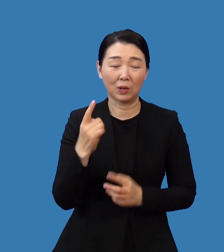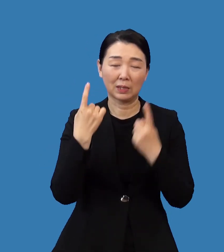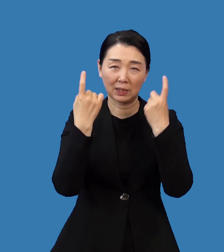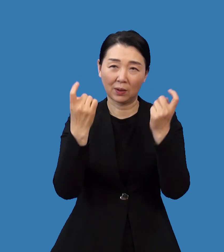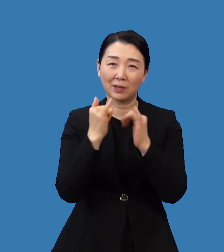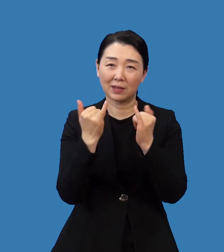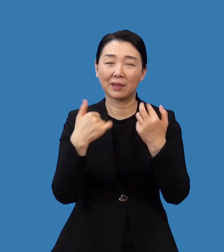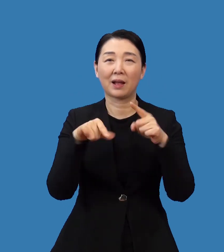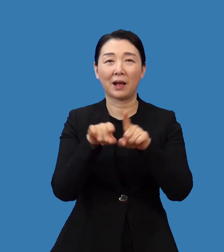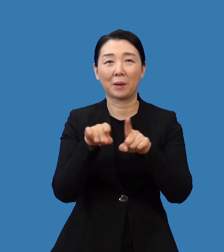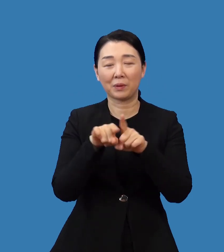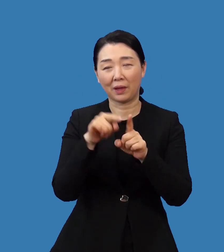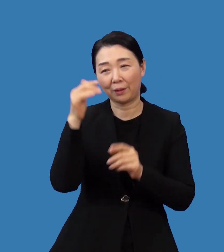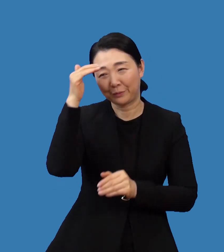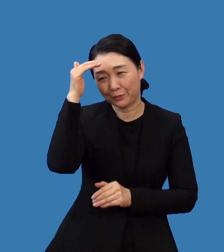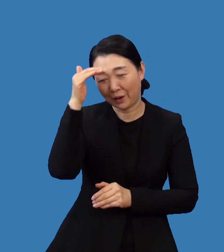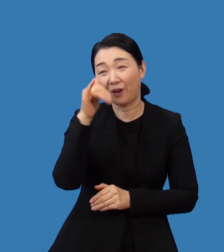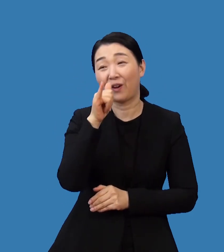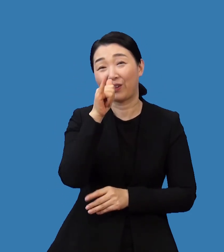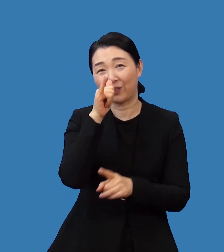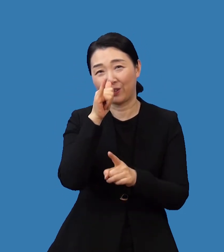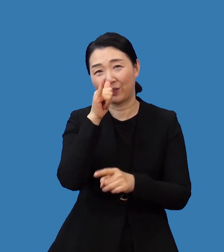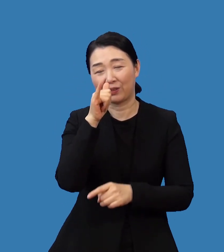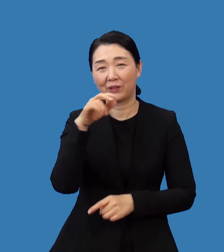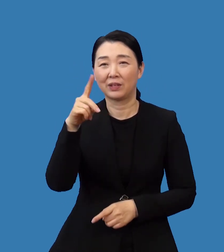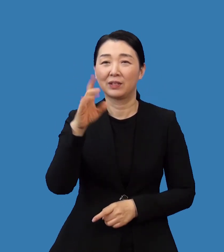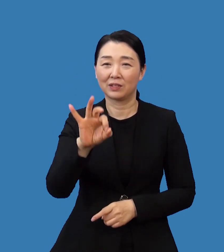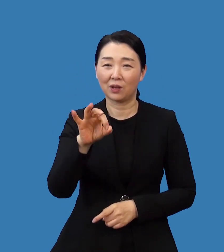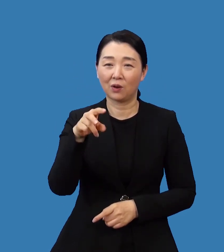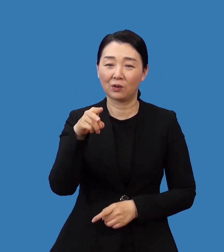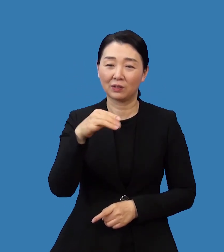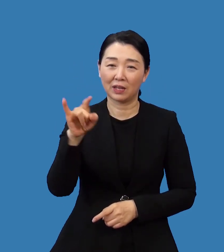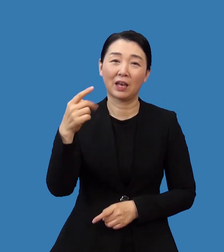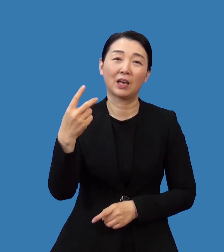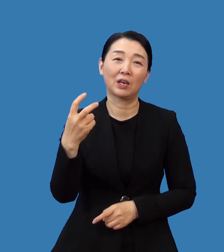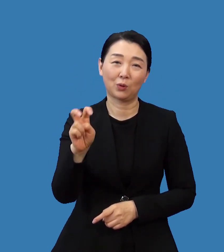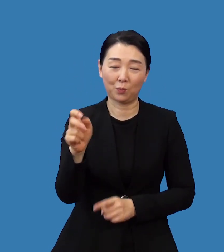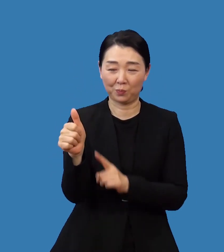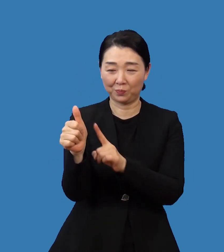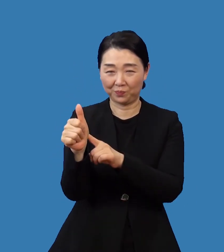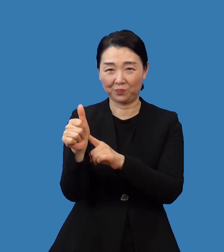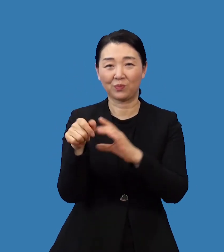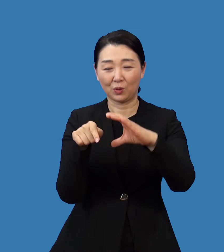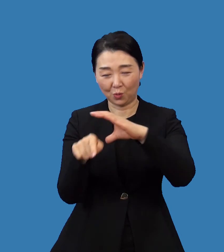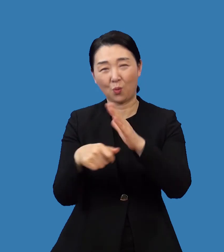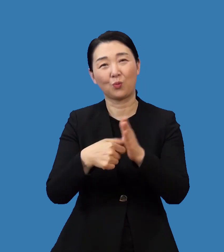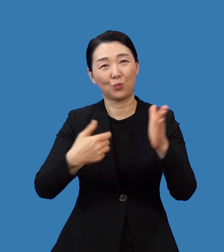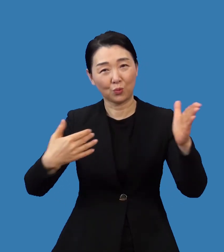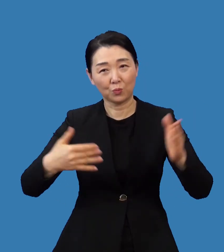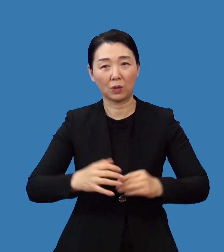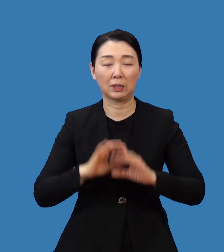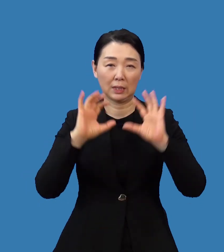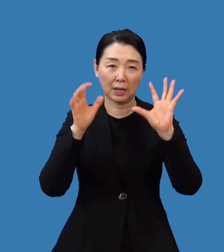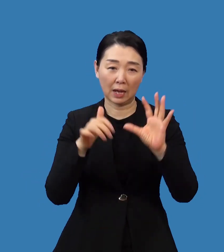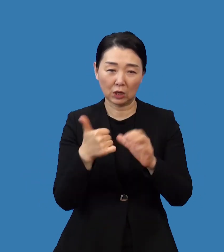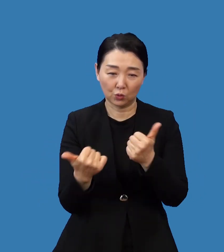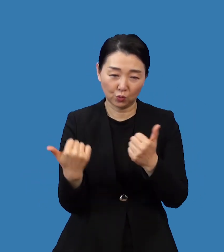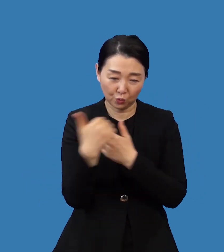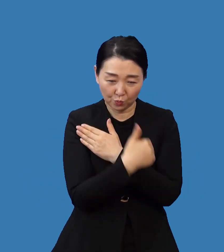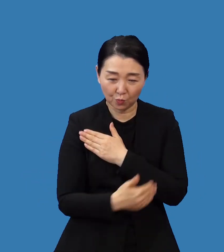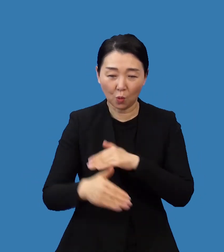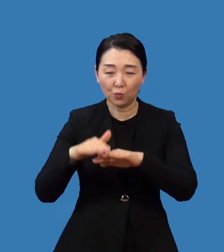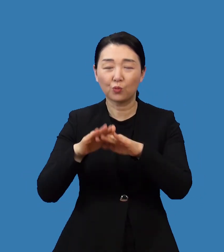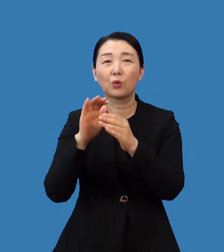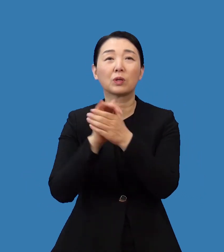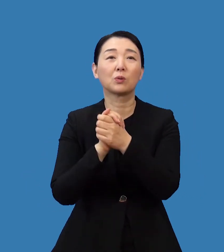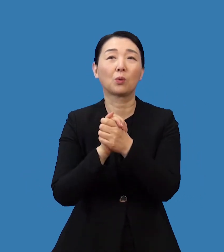순리객들이 가서 우리가 찾아볼 수 있는 성 제롬의 유명한 동굴이에요. 거기서 아기의 유골을 앞에 놓고 기도합니다.